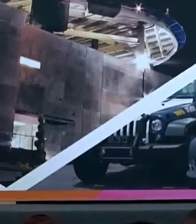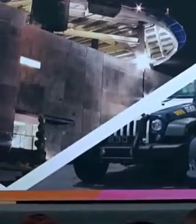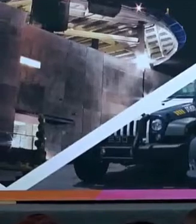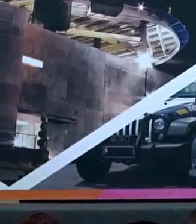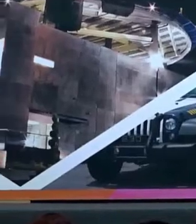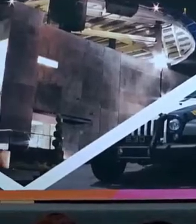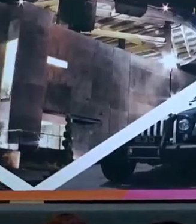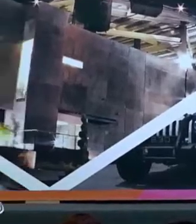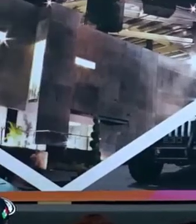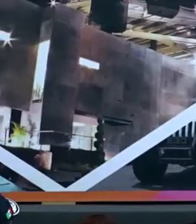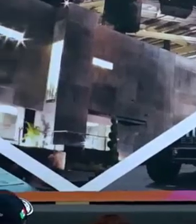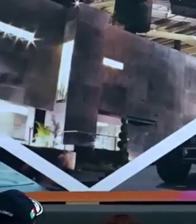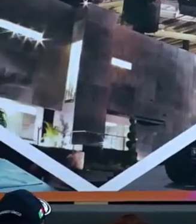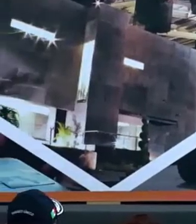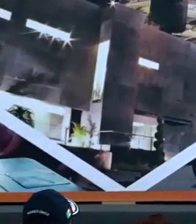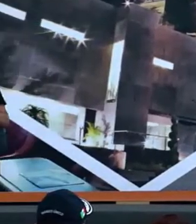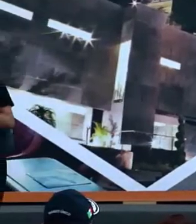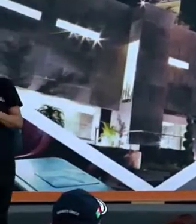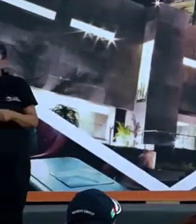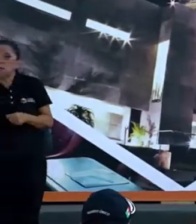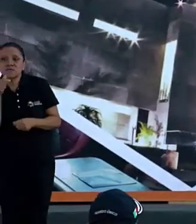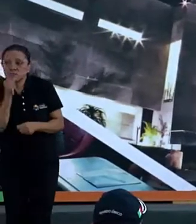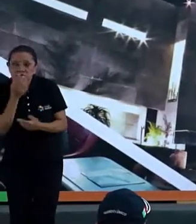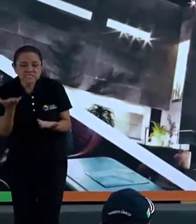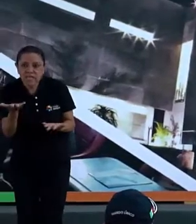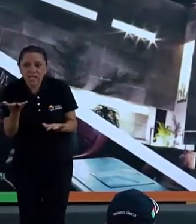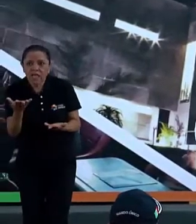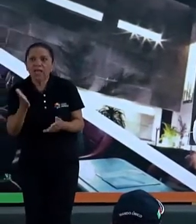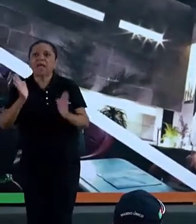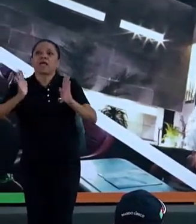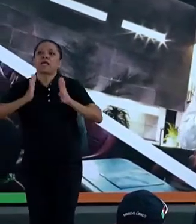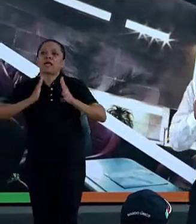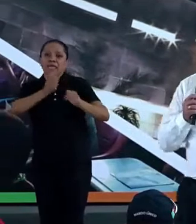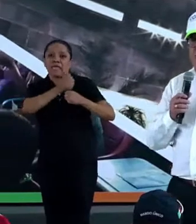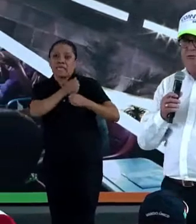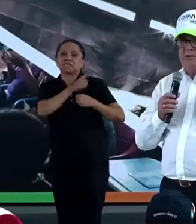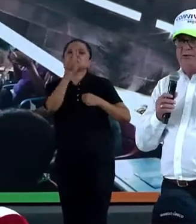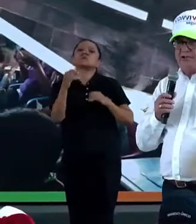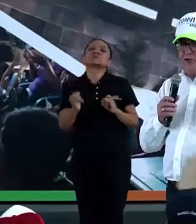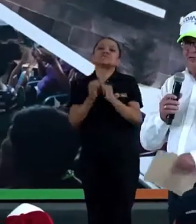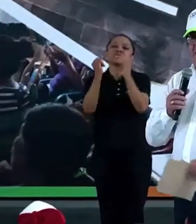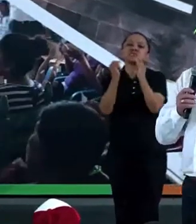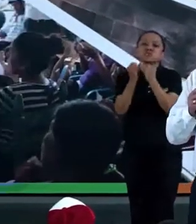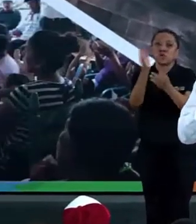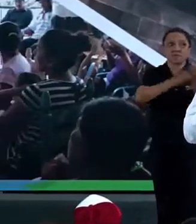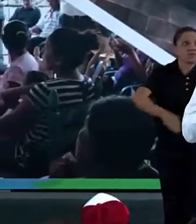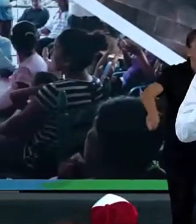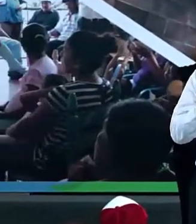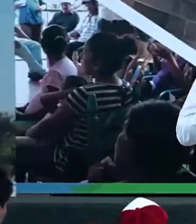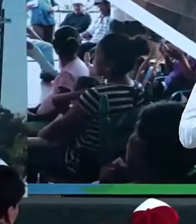no está para ser policía. El ejército es una institución de todos los